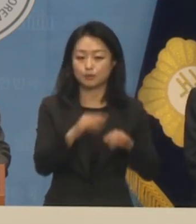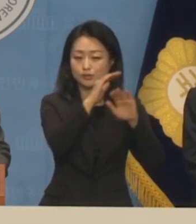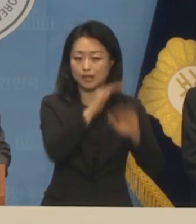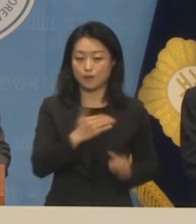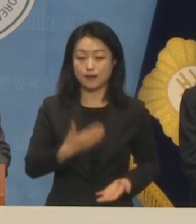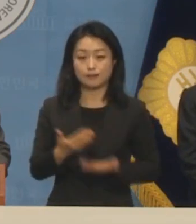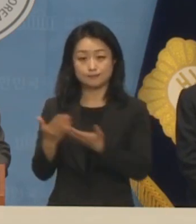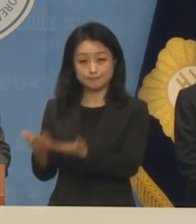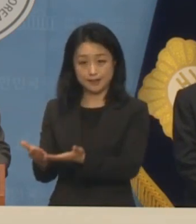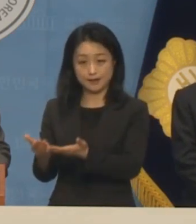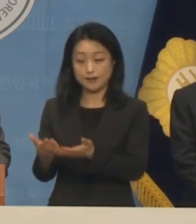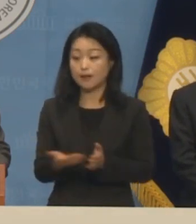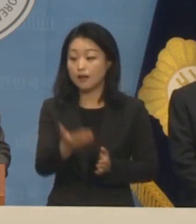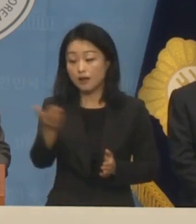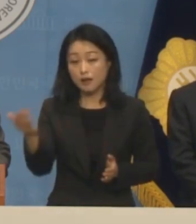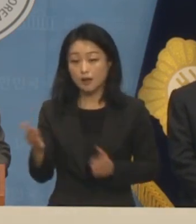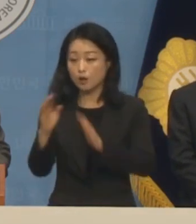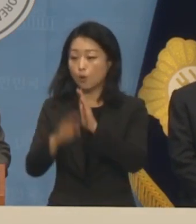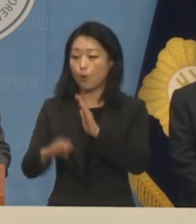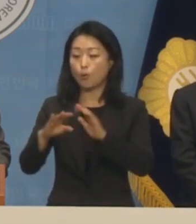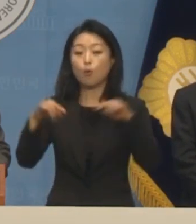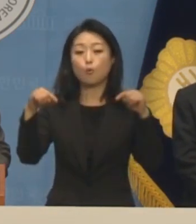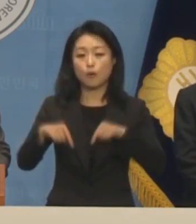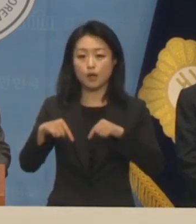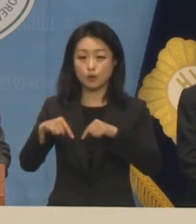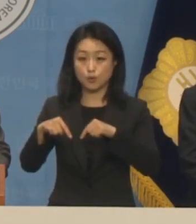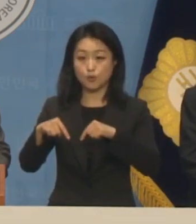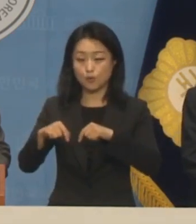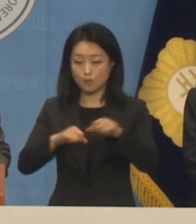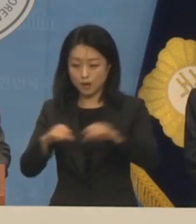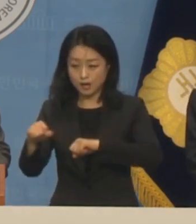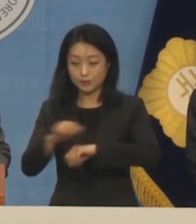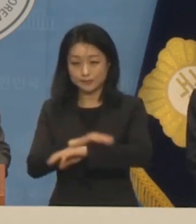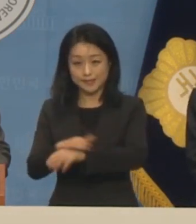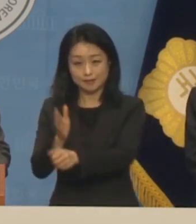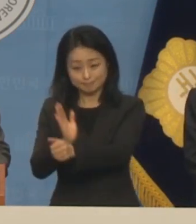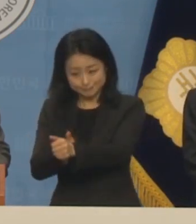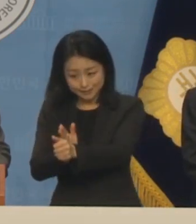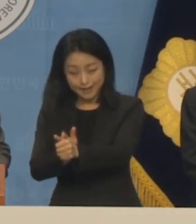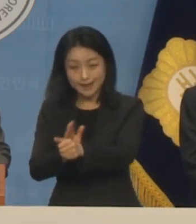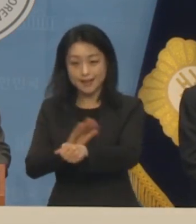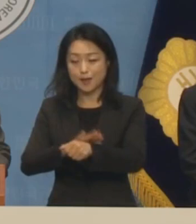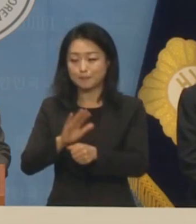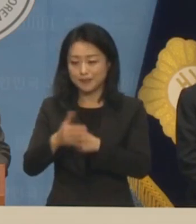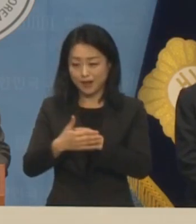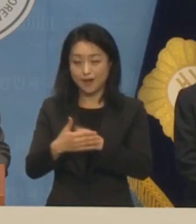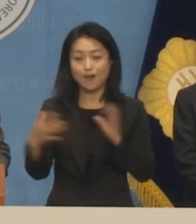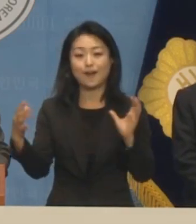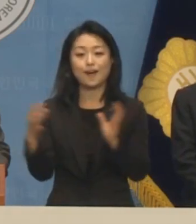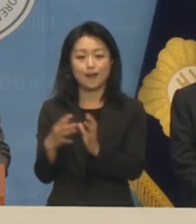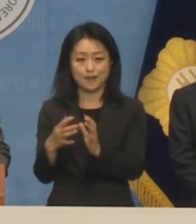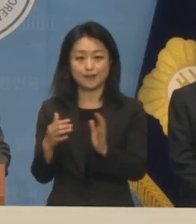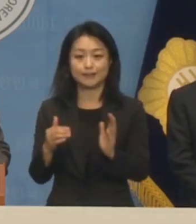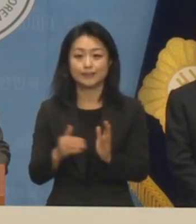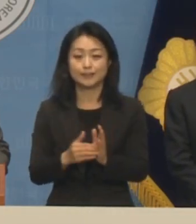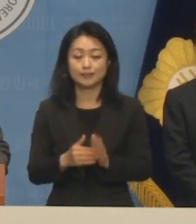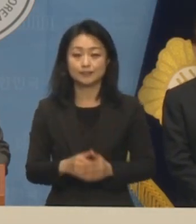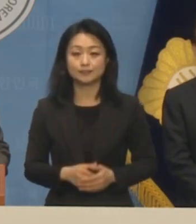공유했으며 동포들의 공공외교를 활발하게 펼쳐나가는 데 긴밀한 협조를 하기로